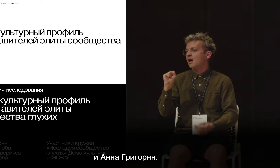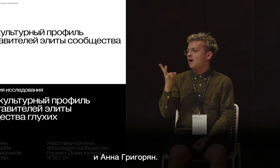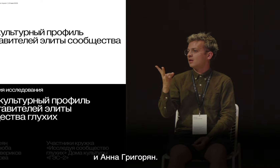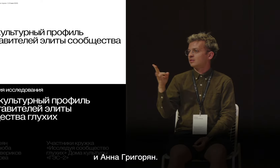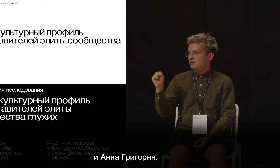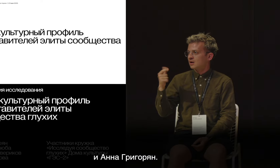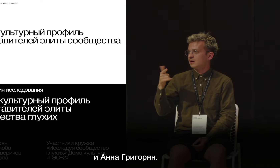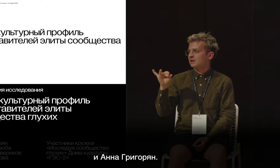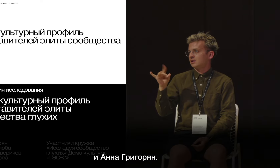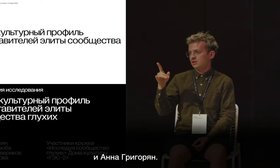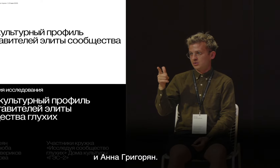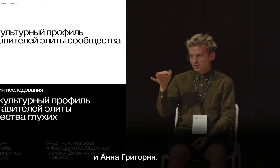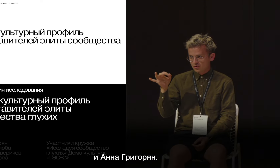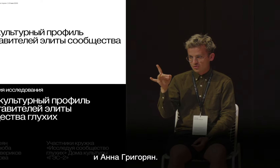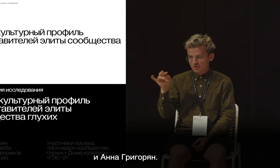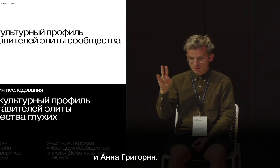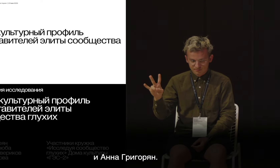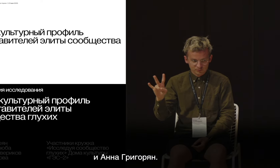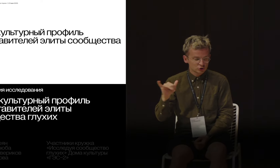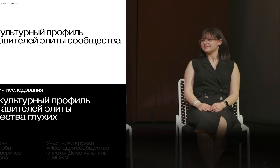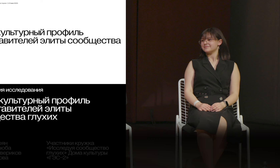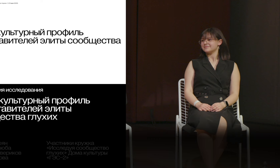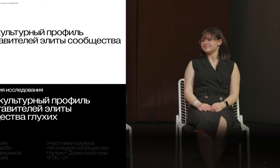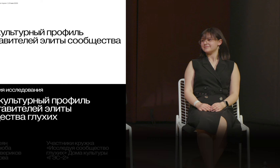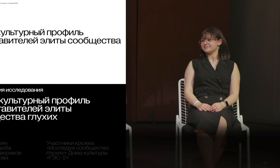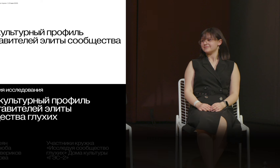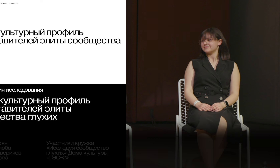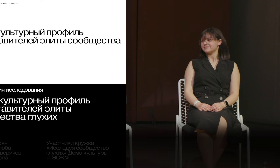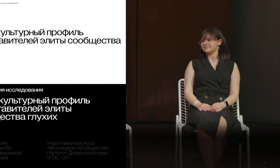и Анна Григорян.